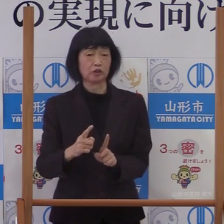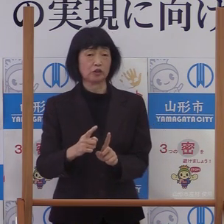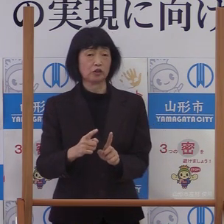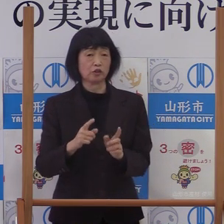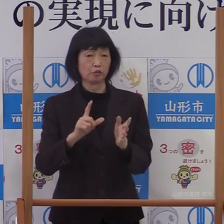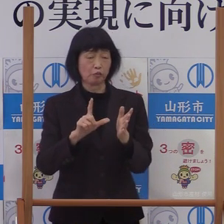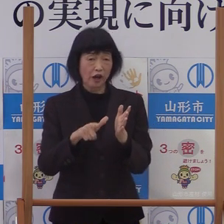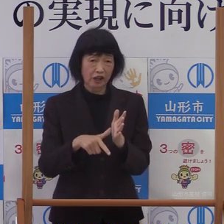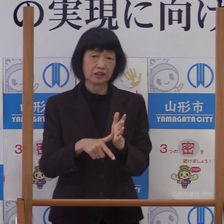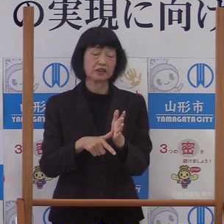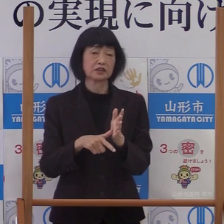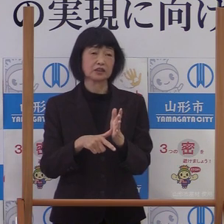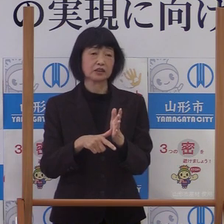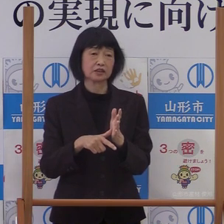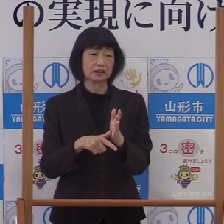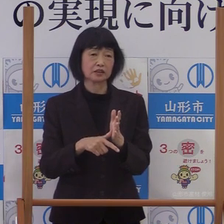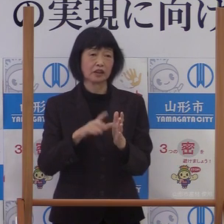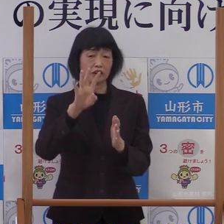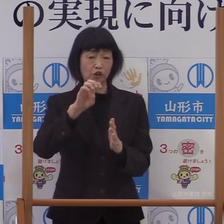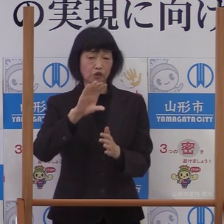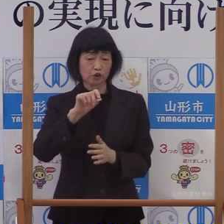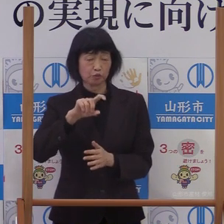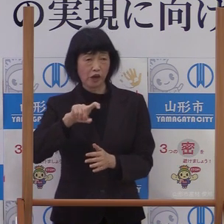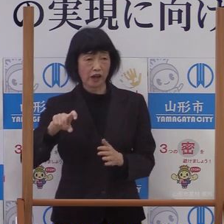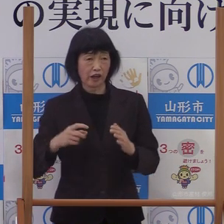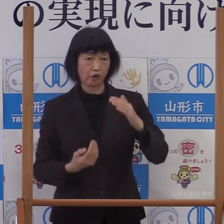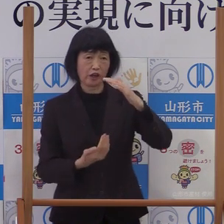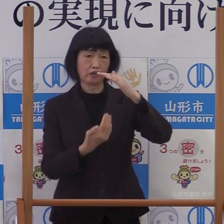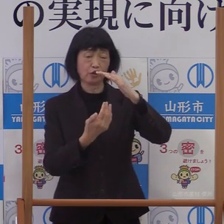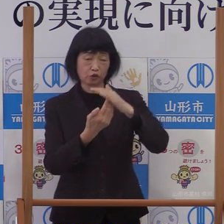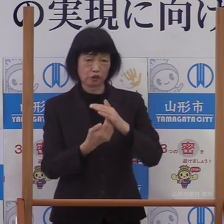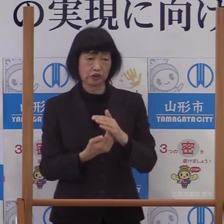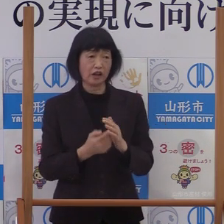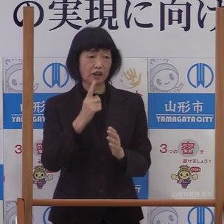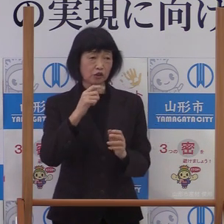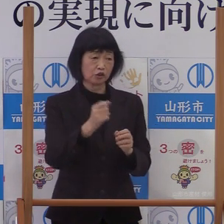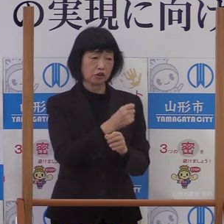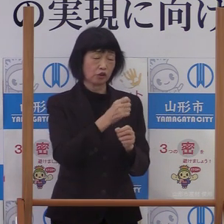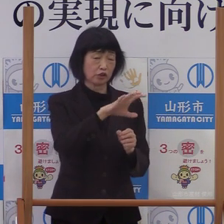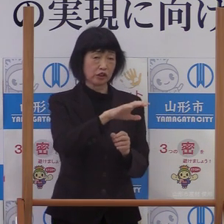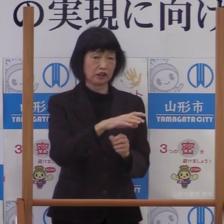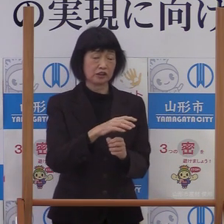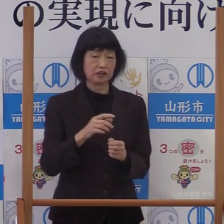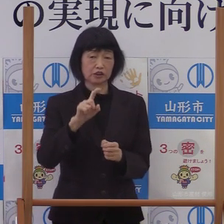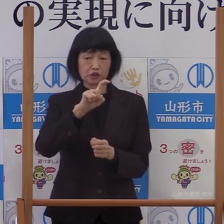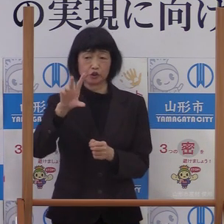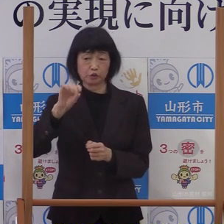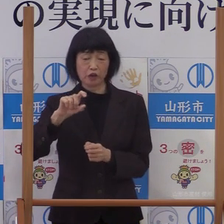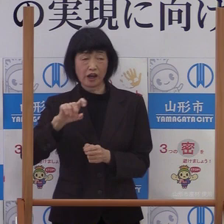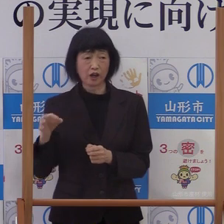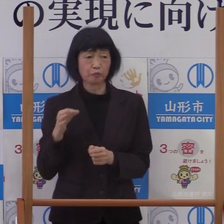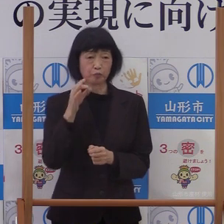転代行業者に対し、40万円を限度として、1事業者あたり一律10